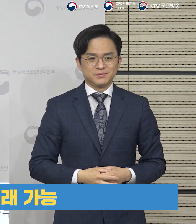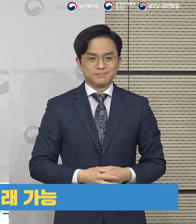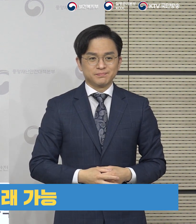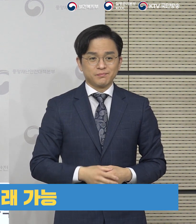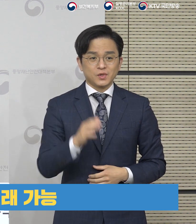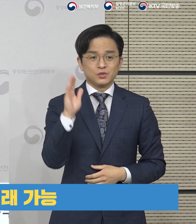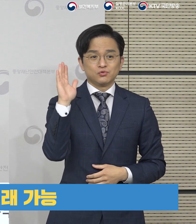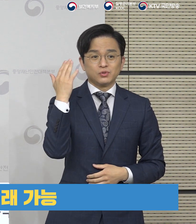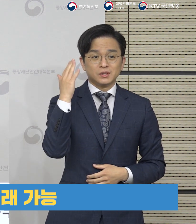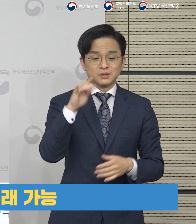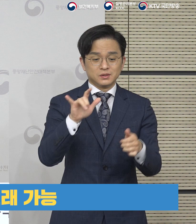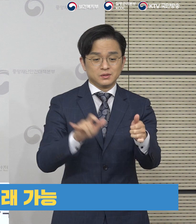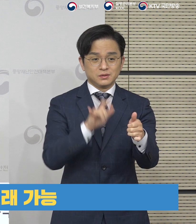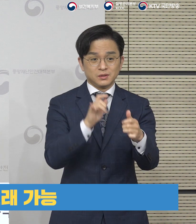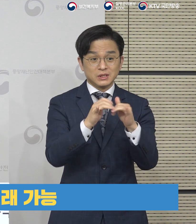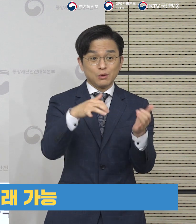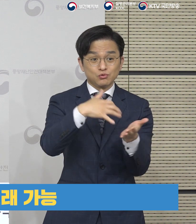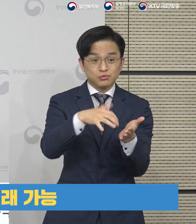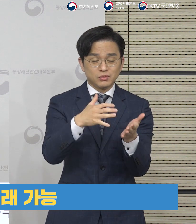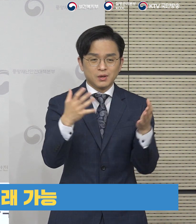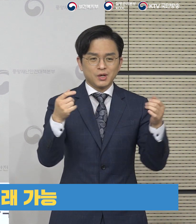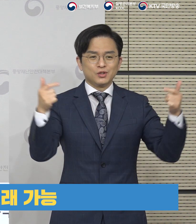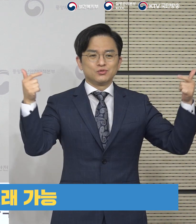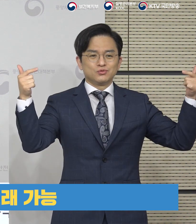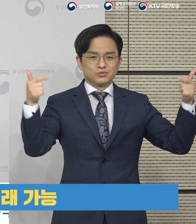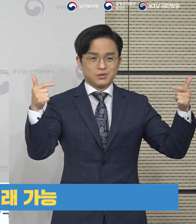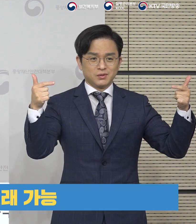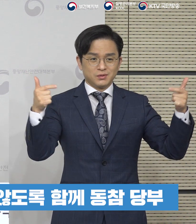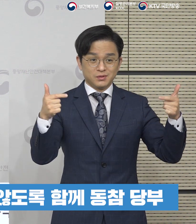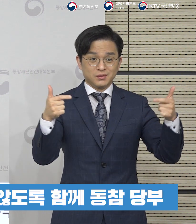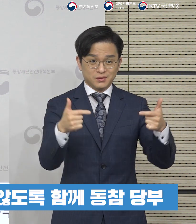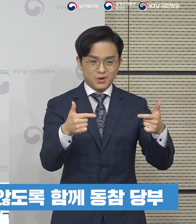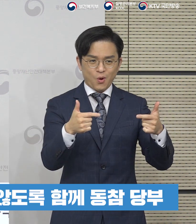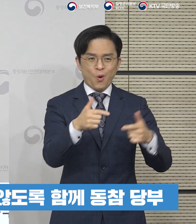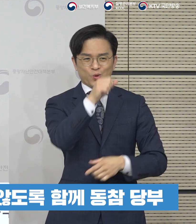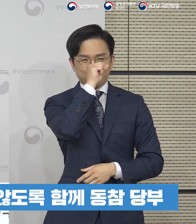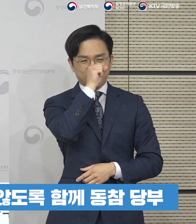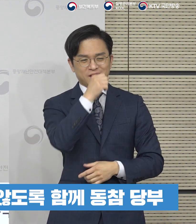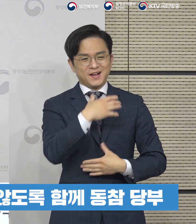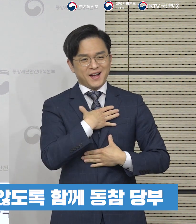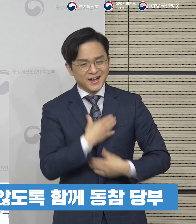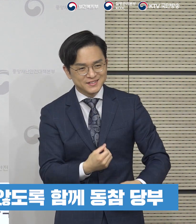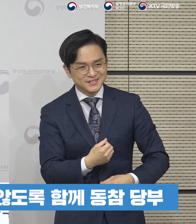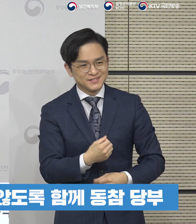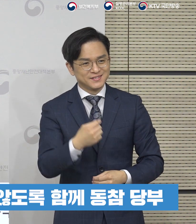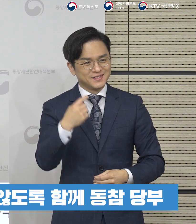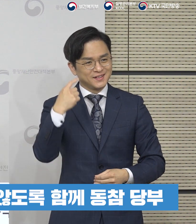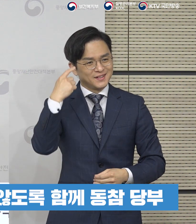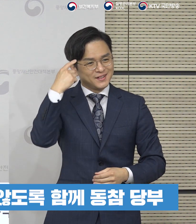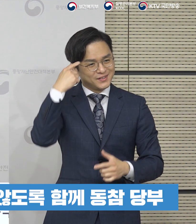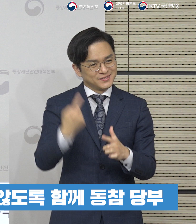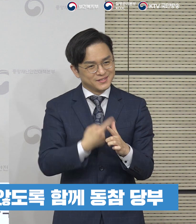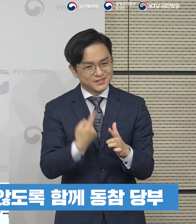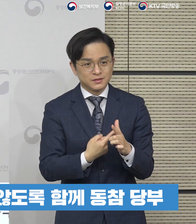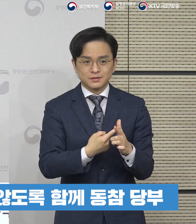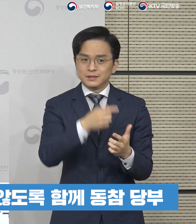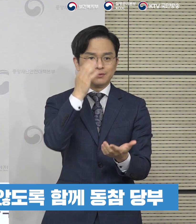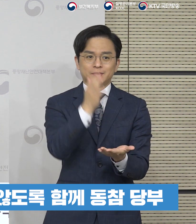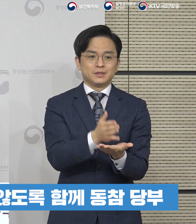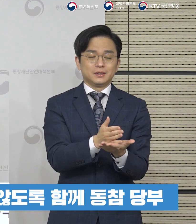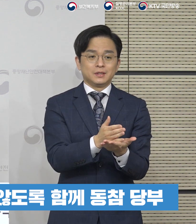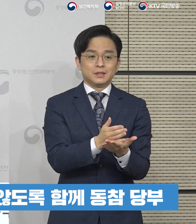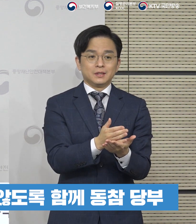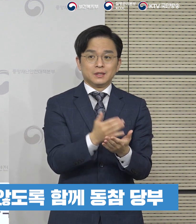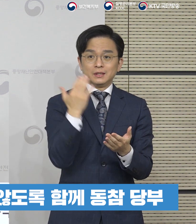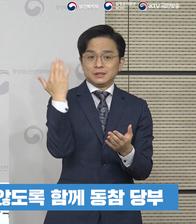알 수 있습니다. 최근 신규 확진 환자 감소 추세에 낙관하여